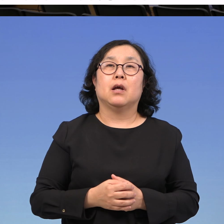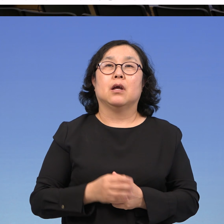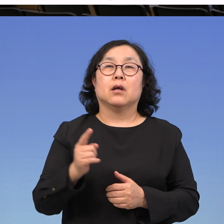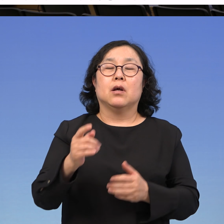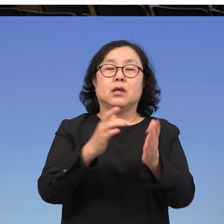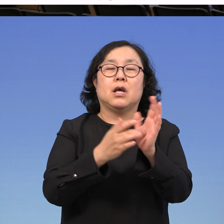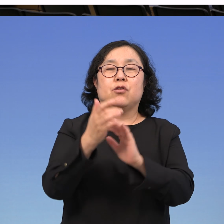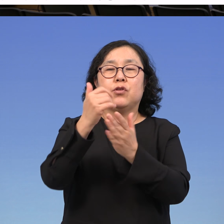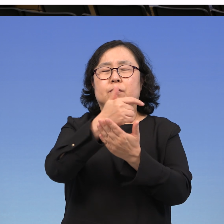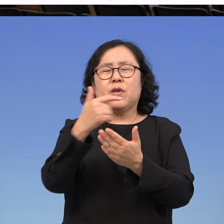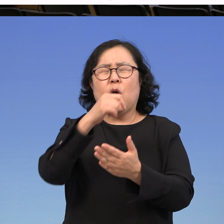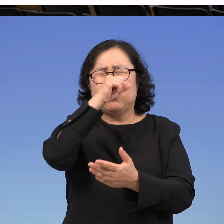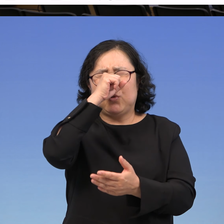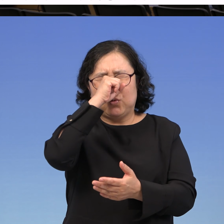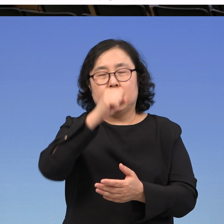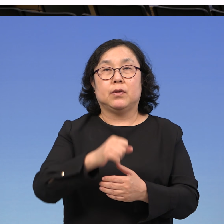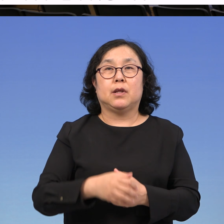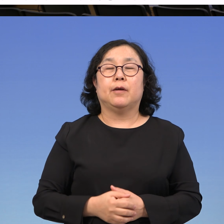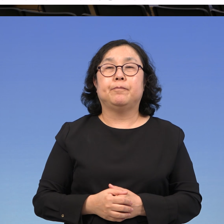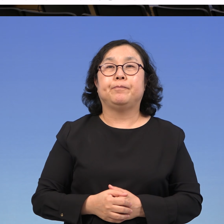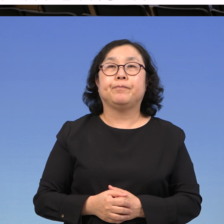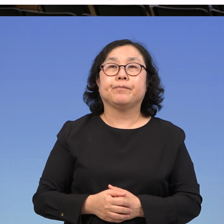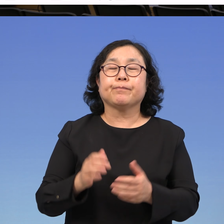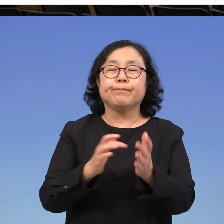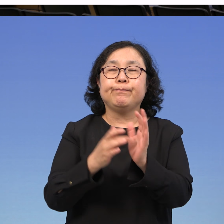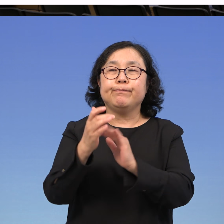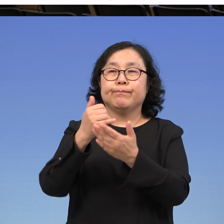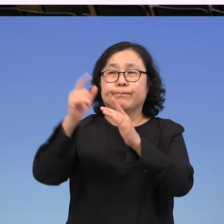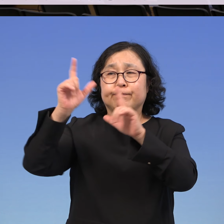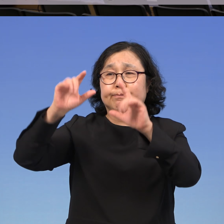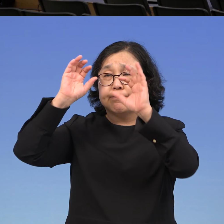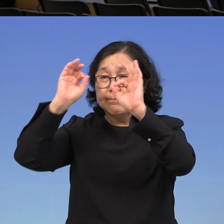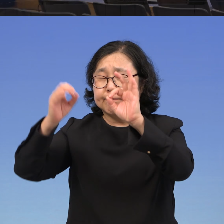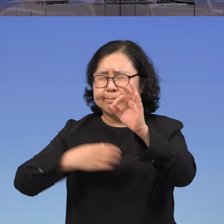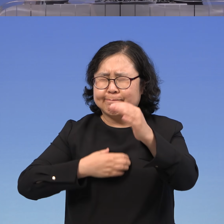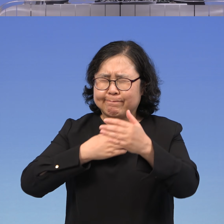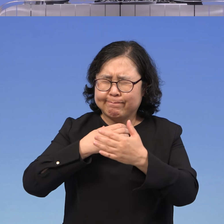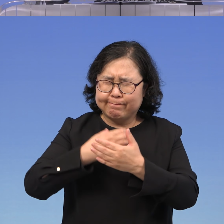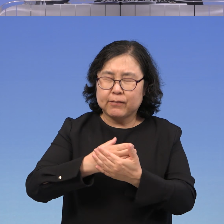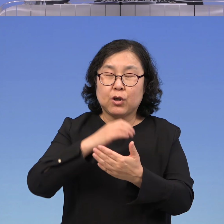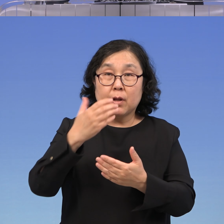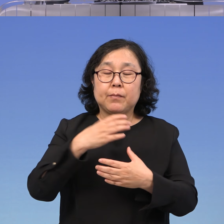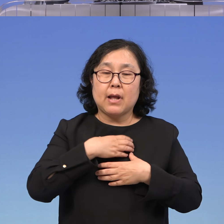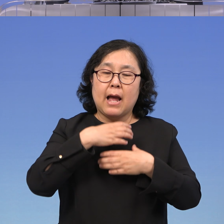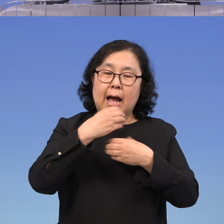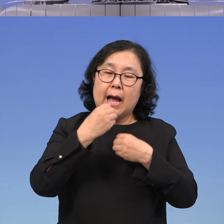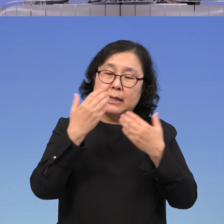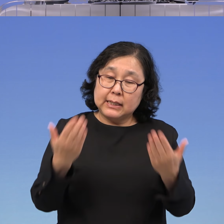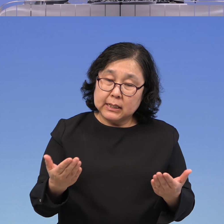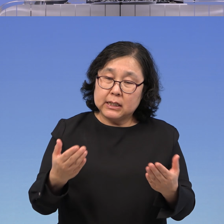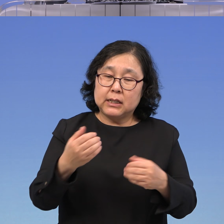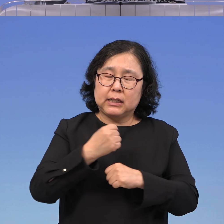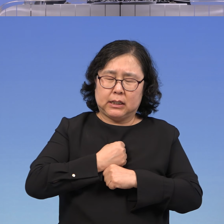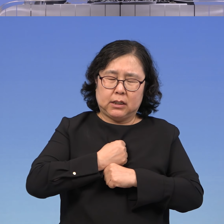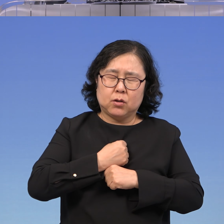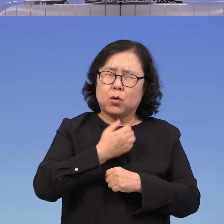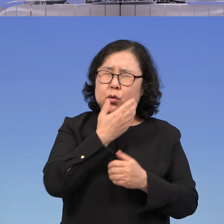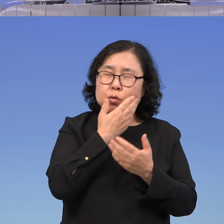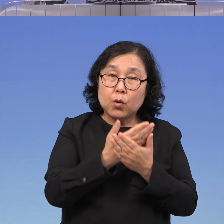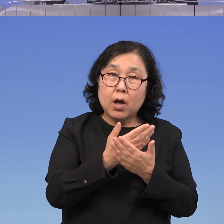이런 주님이 너무 좋습니다 너무 감격이 되요 안식일을 지키는 것도 중요하지만